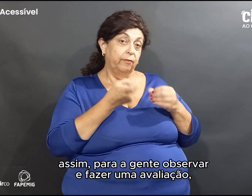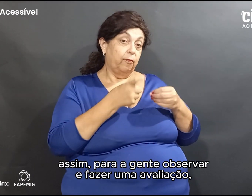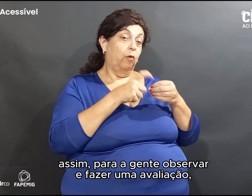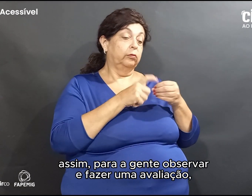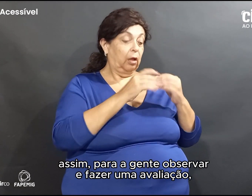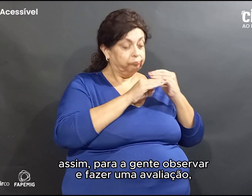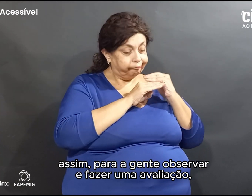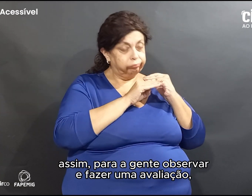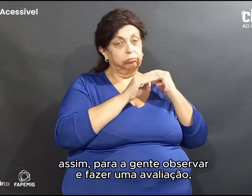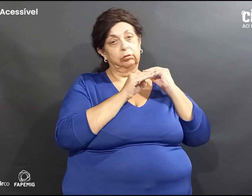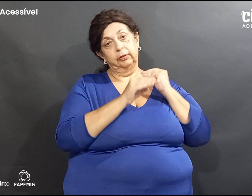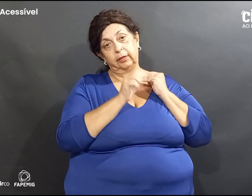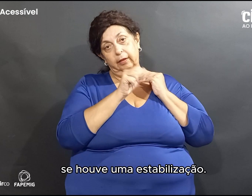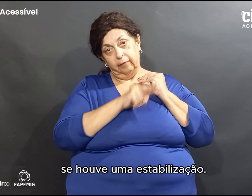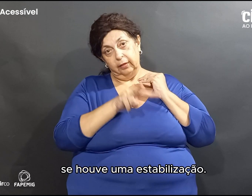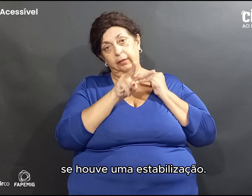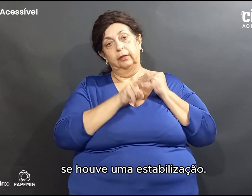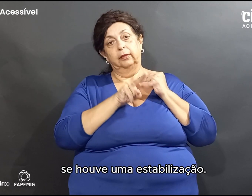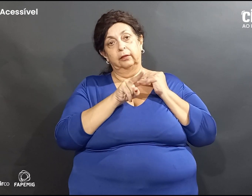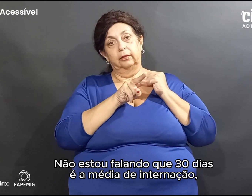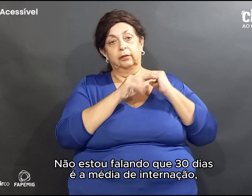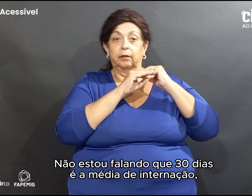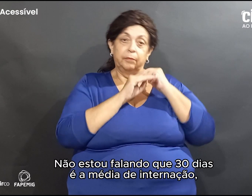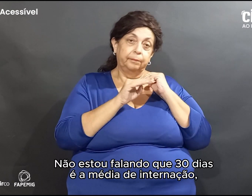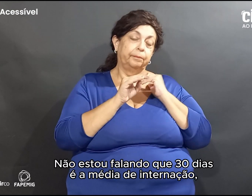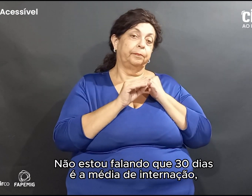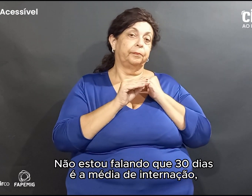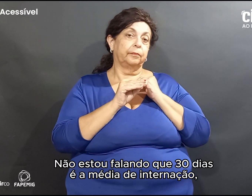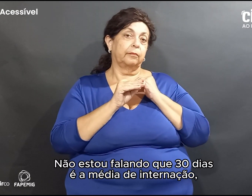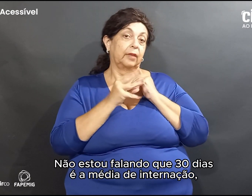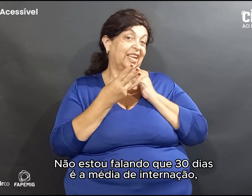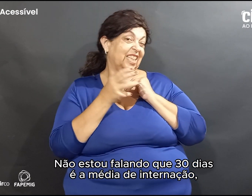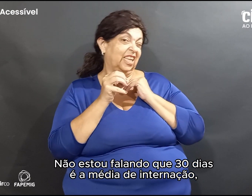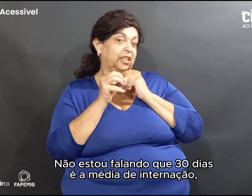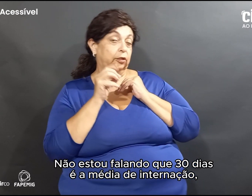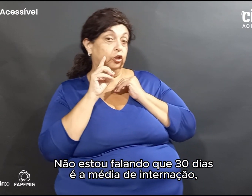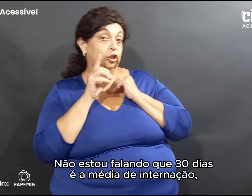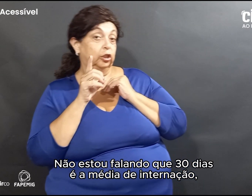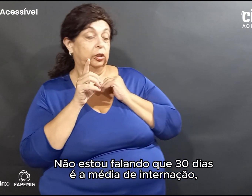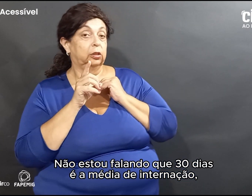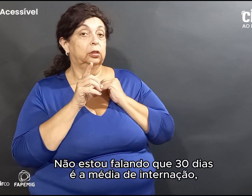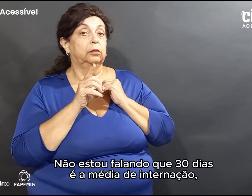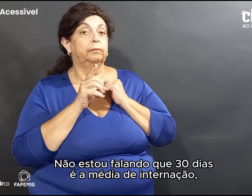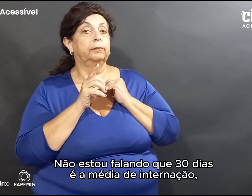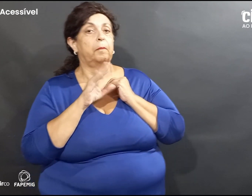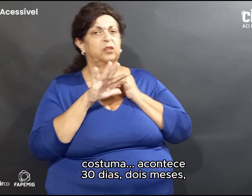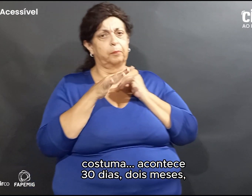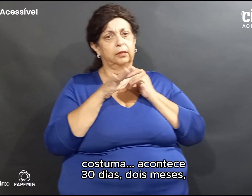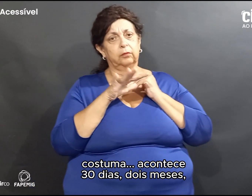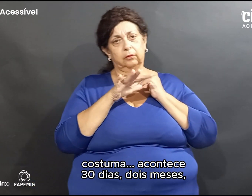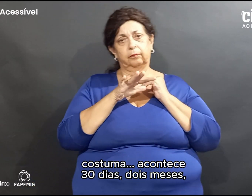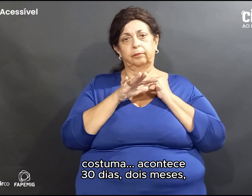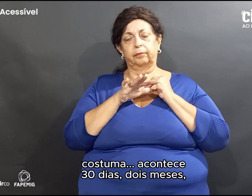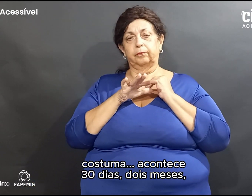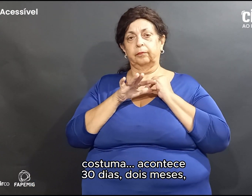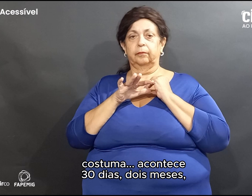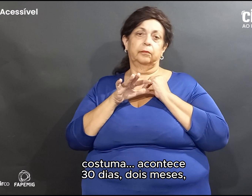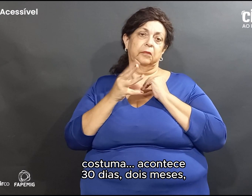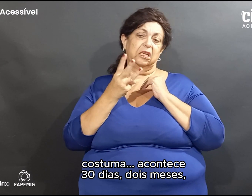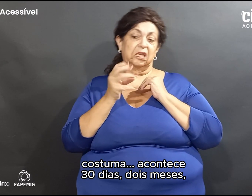observar e fazer uma avaliação se houve uma estabilização. Não estou falando que 30 dias é a média de internação, né? Acontece 30 dias, 2